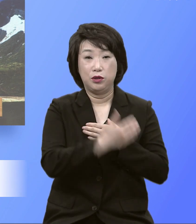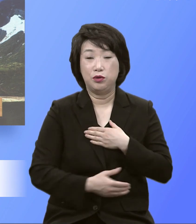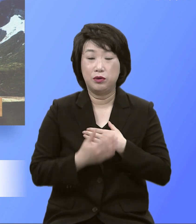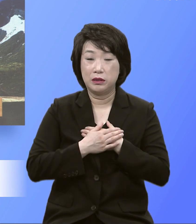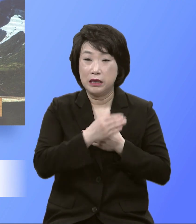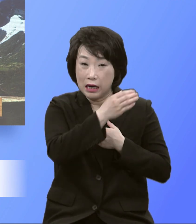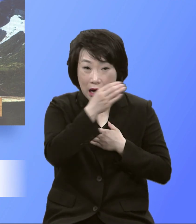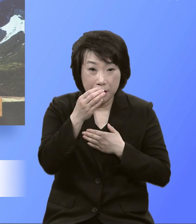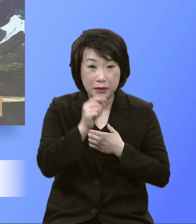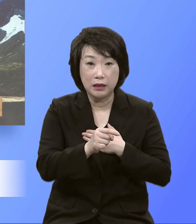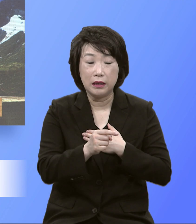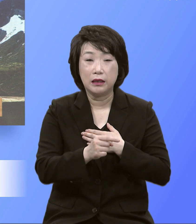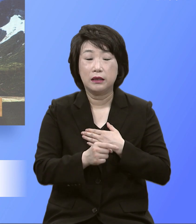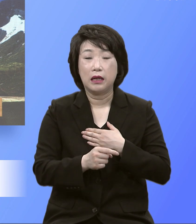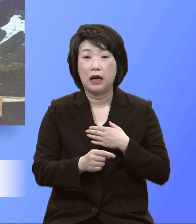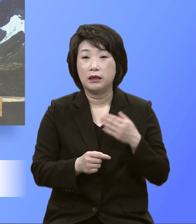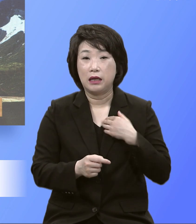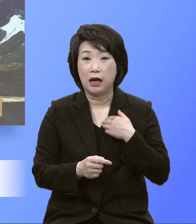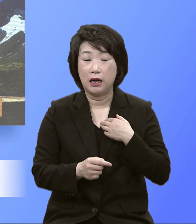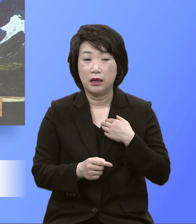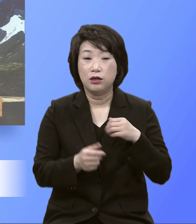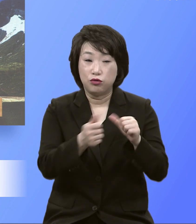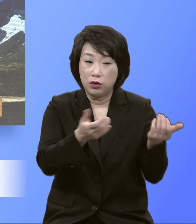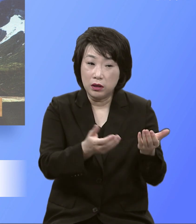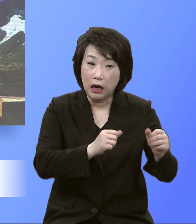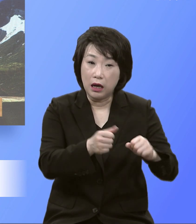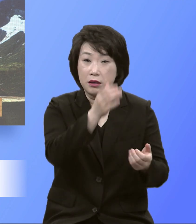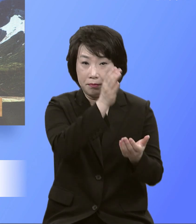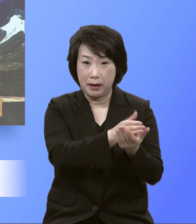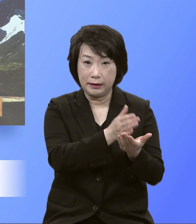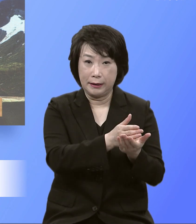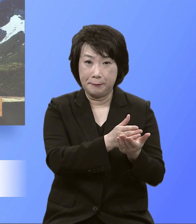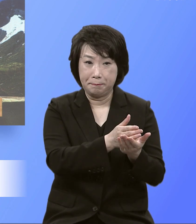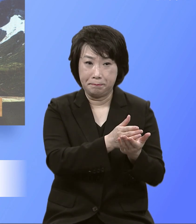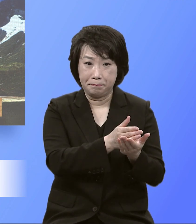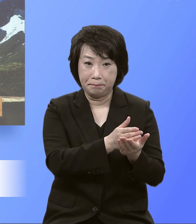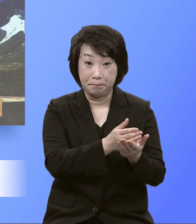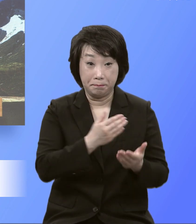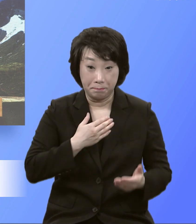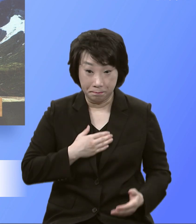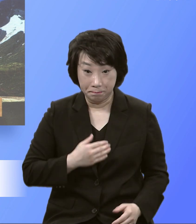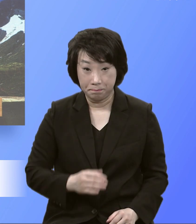육신이 감히 반드시 죽을 짓을 하지 못하도록.